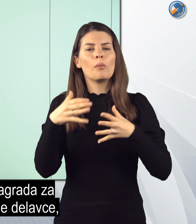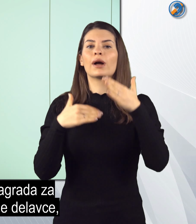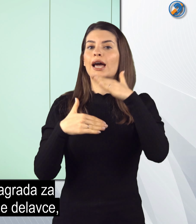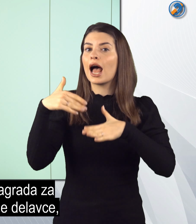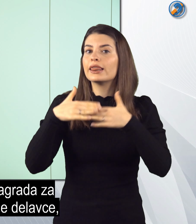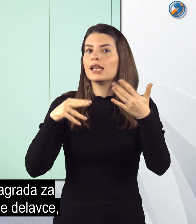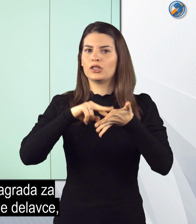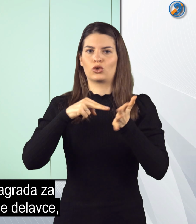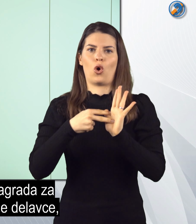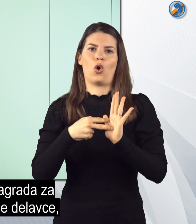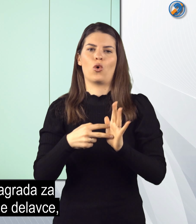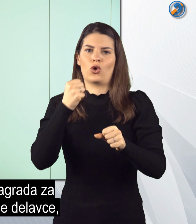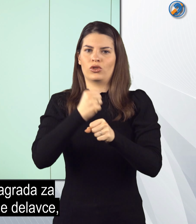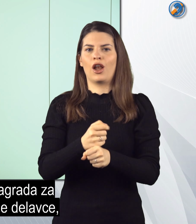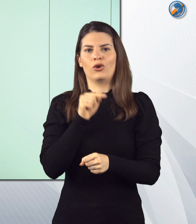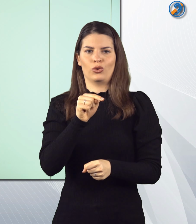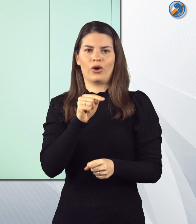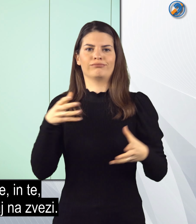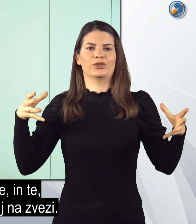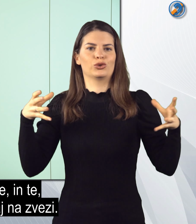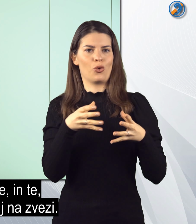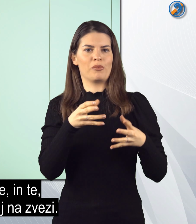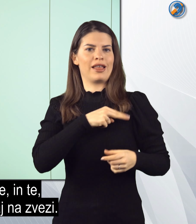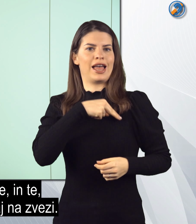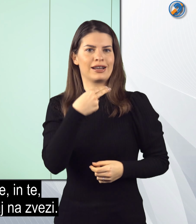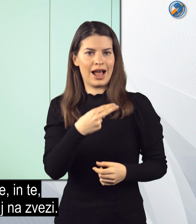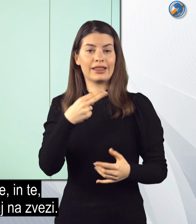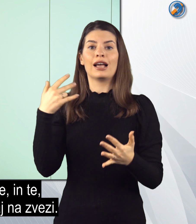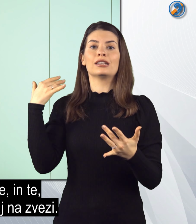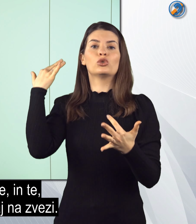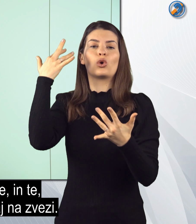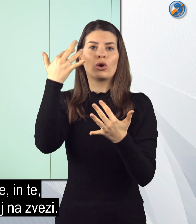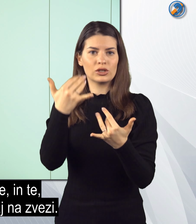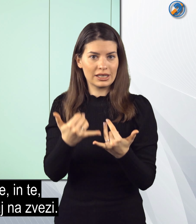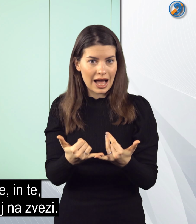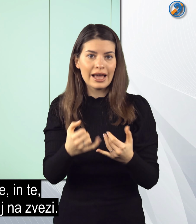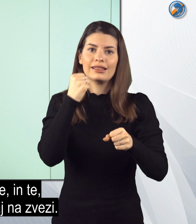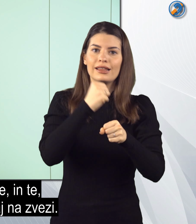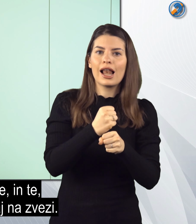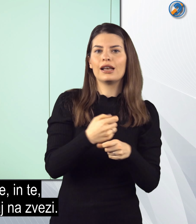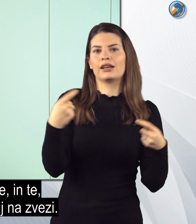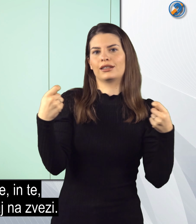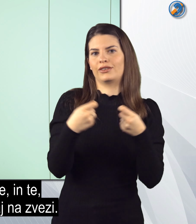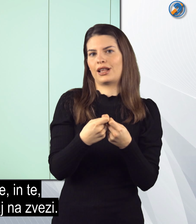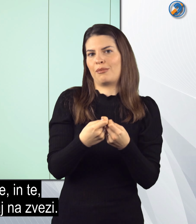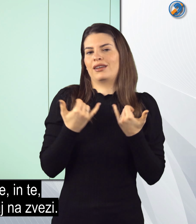je to tudi nagrada za vse strokovne delavce, ki so do sedaj delali in ki zdaj delajo na zvezi.